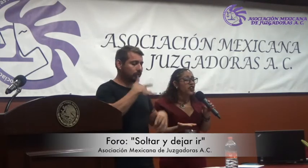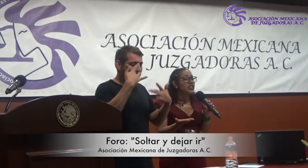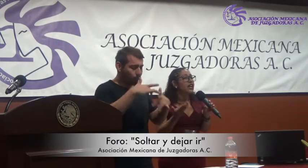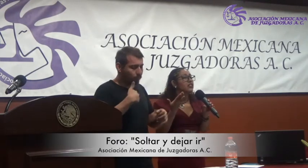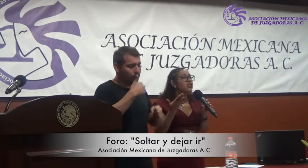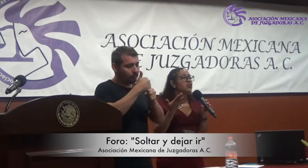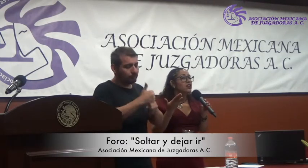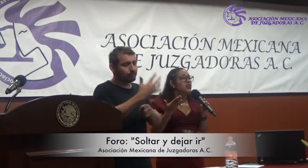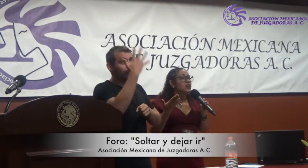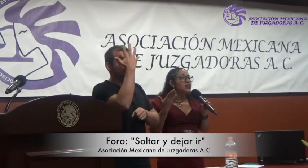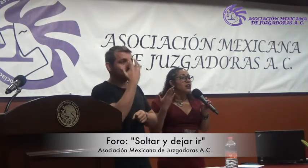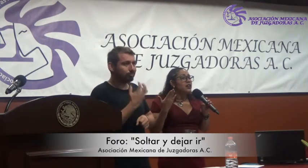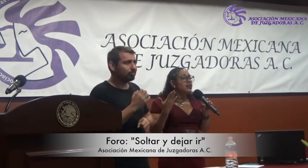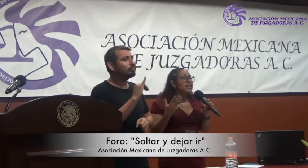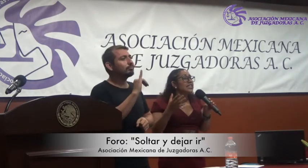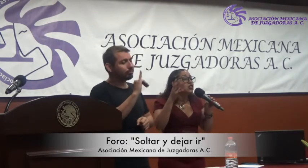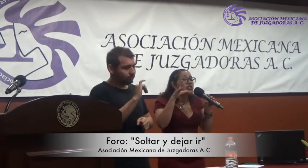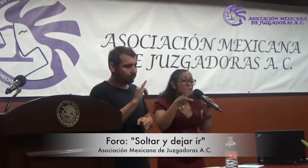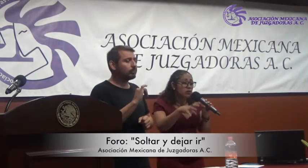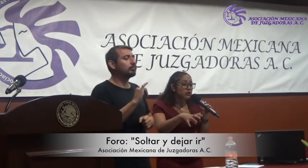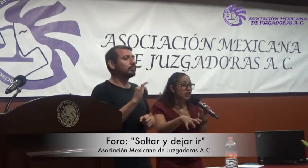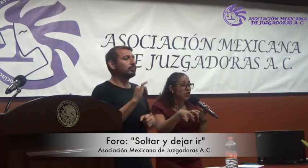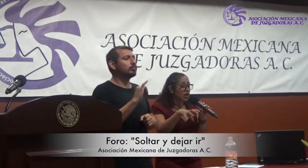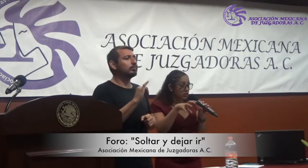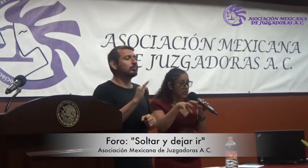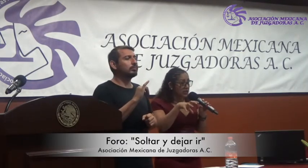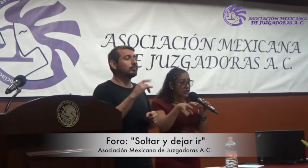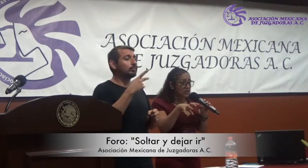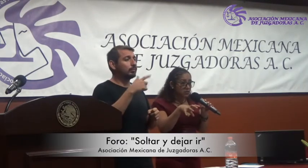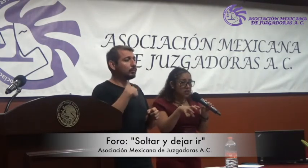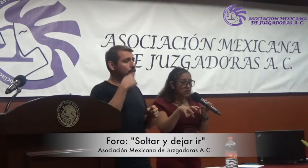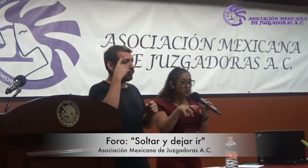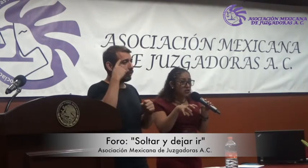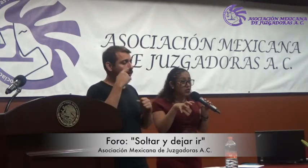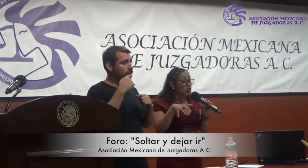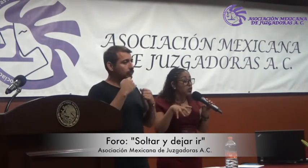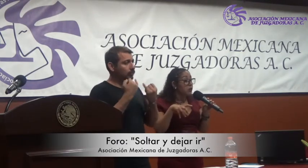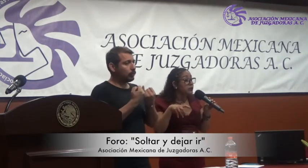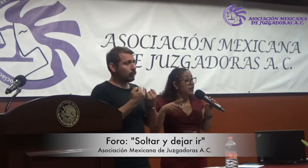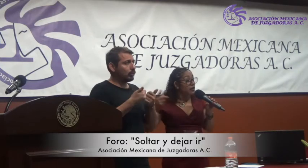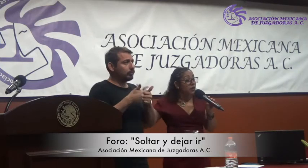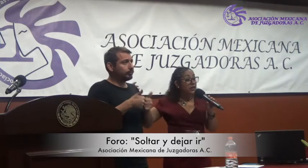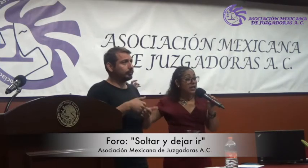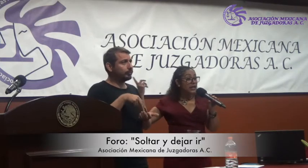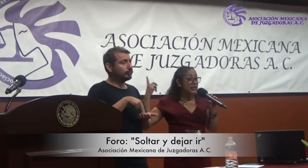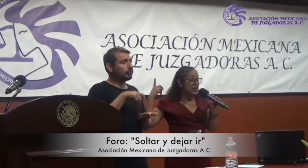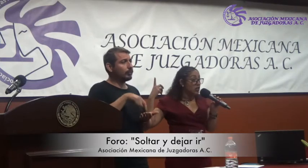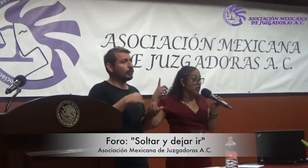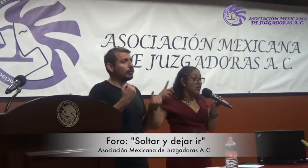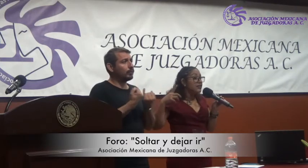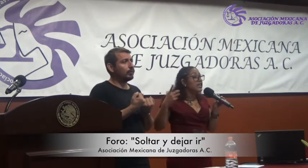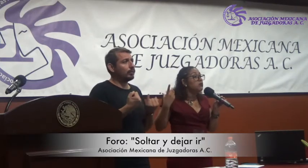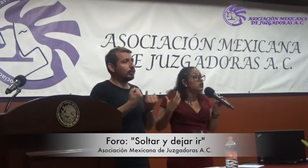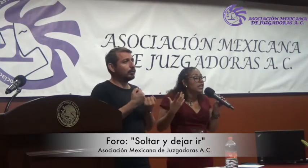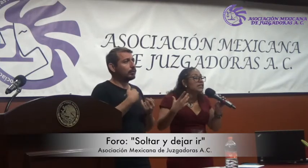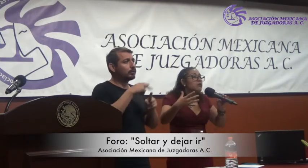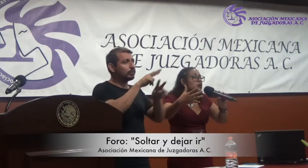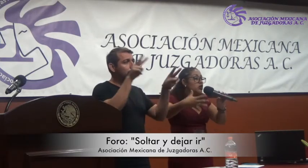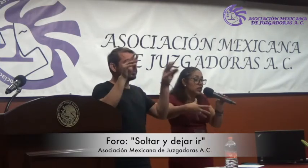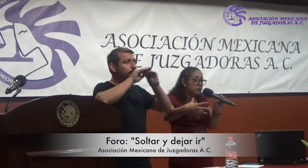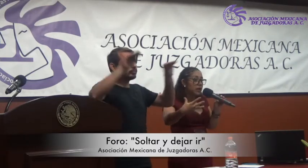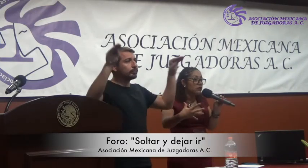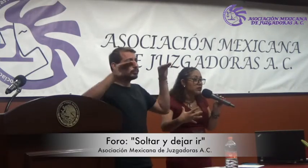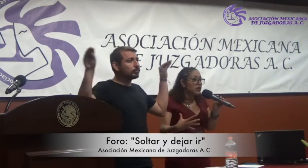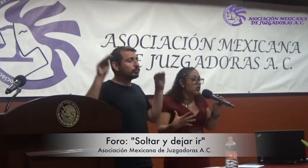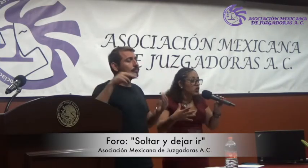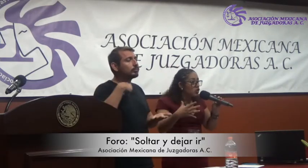estamos afrontando. Y si nos quedamos atorados en ese sentimiento, no nos vamos a dar cuenta que alrededor tenemos 10